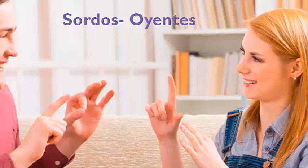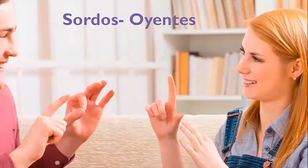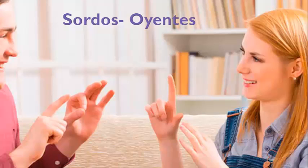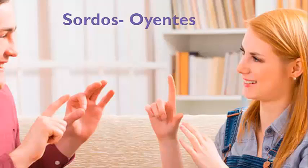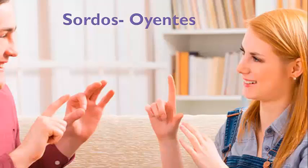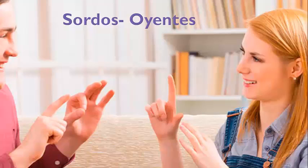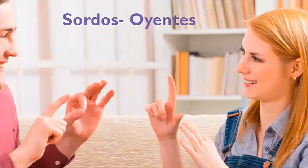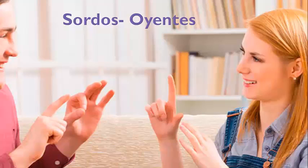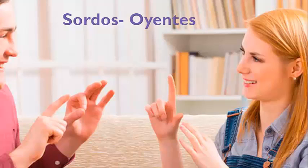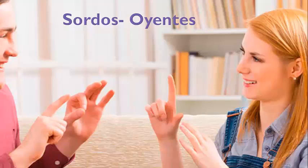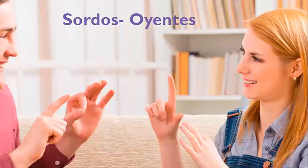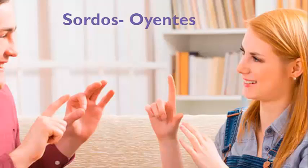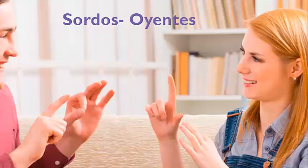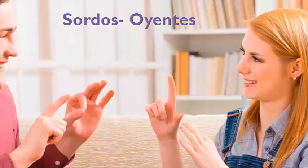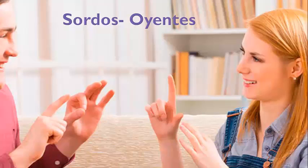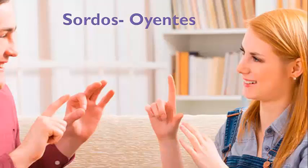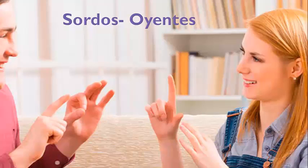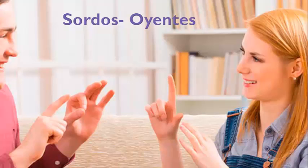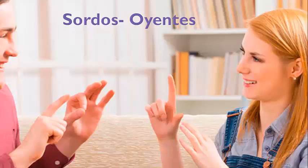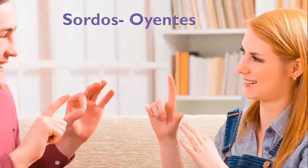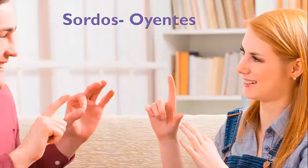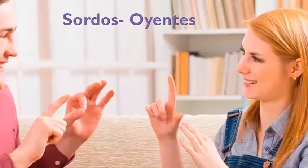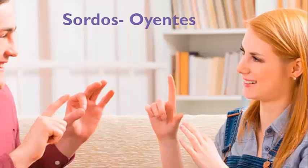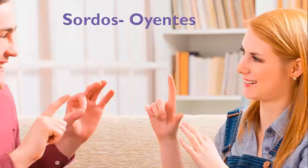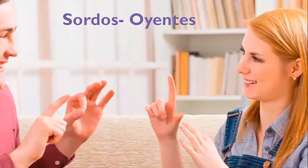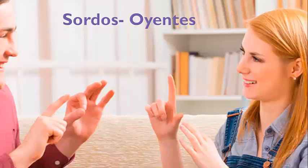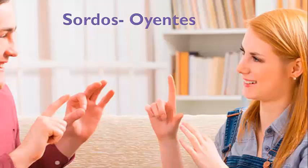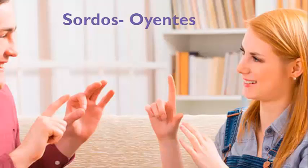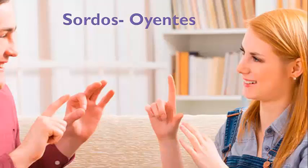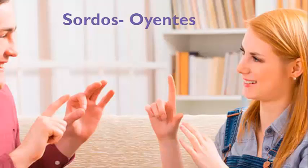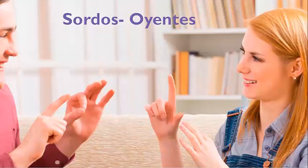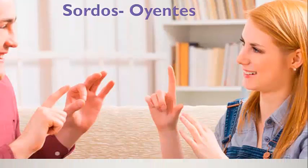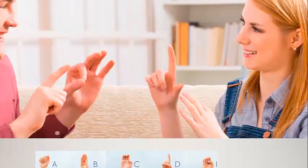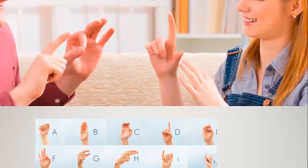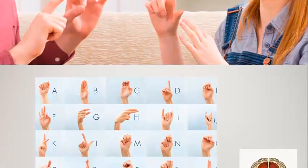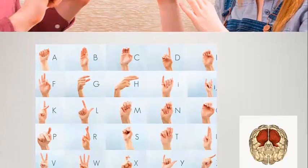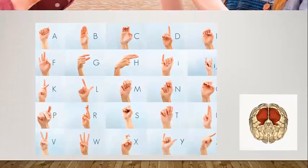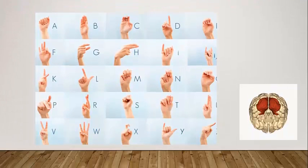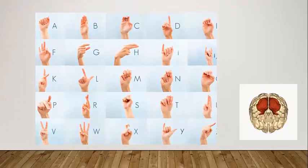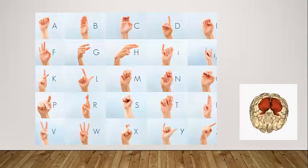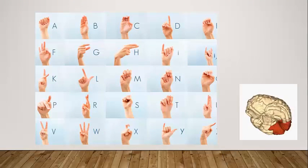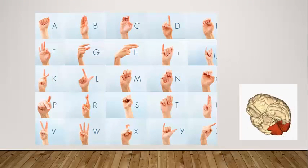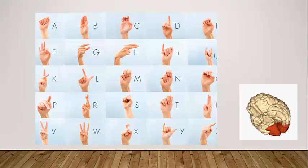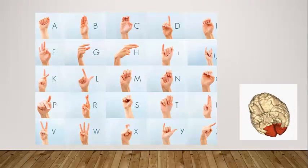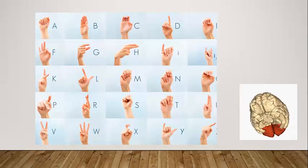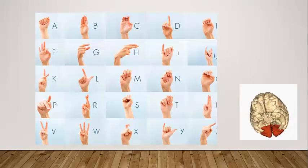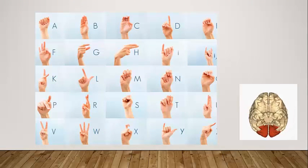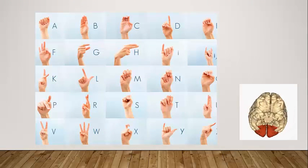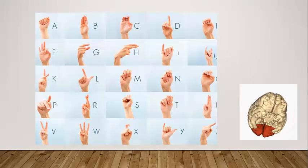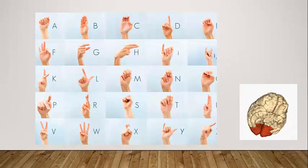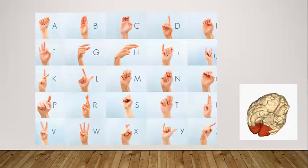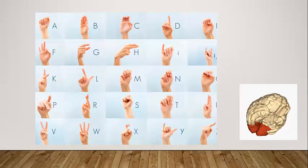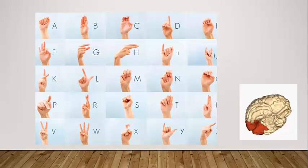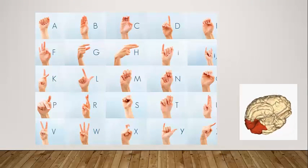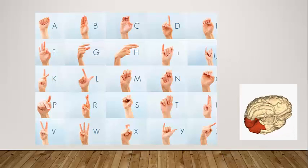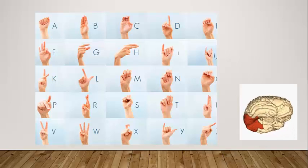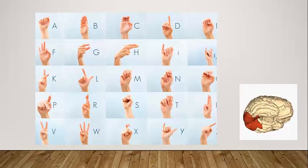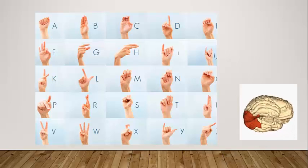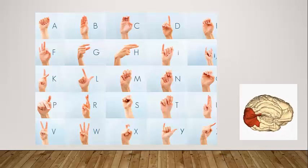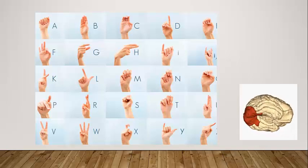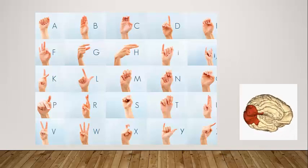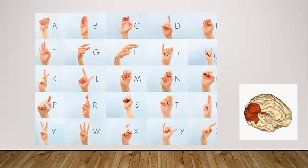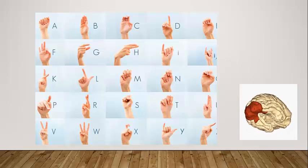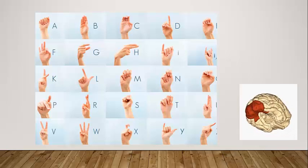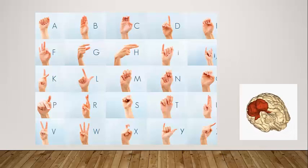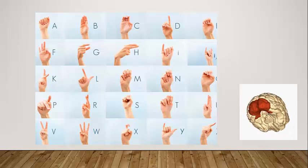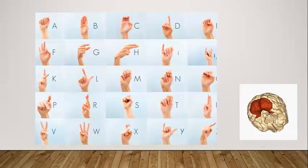rápidos en el reconocimiento de gestos que no son del lenguaje. Las diferencias de grupo observadas